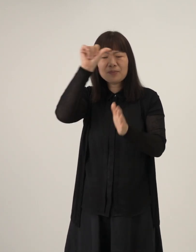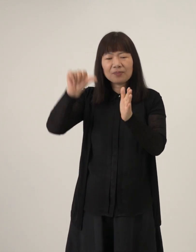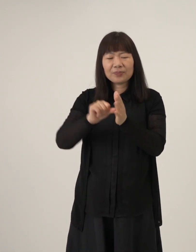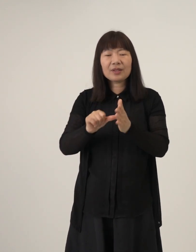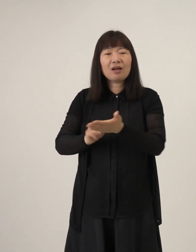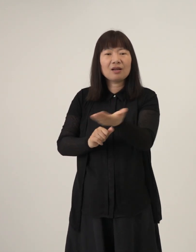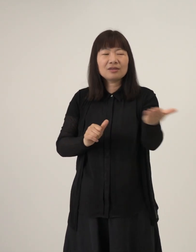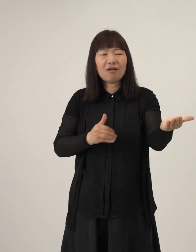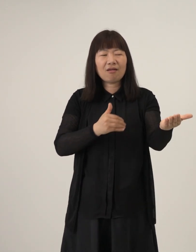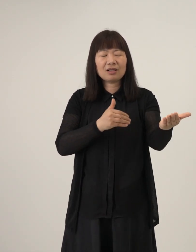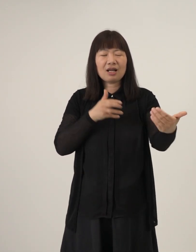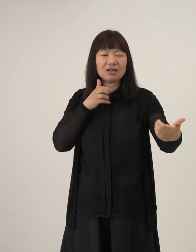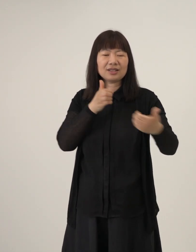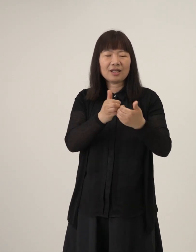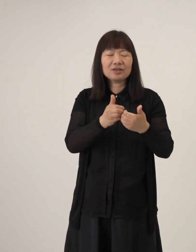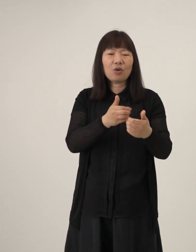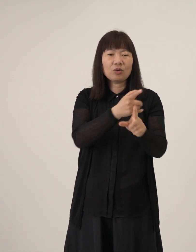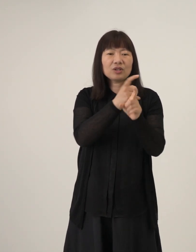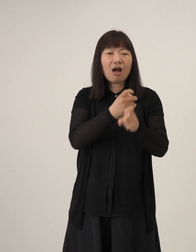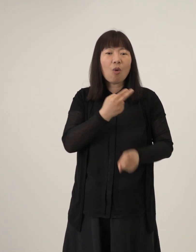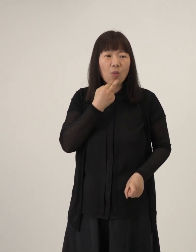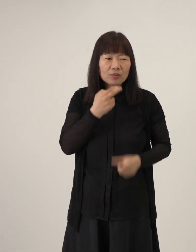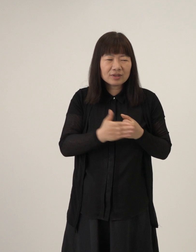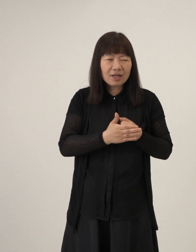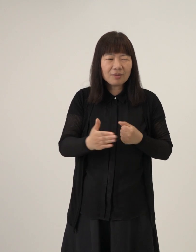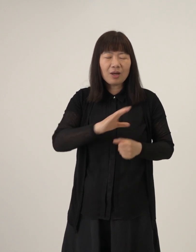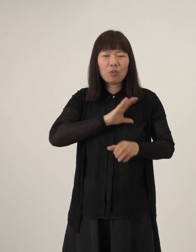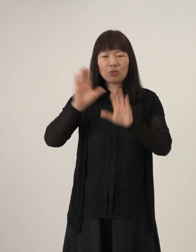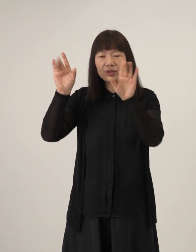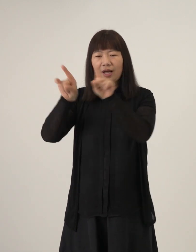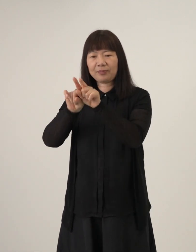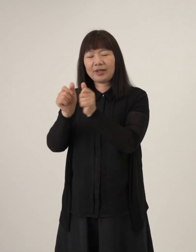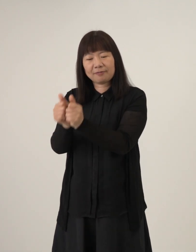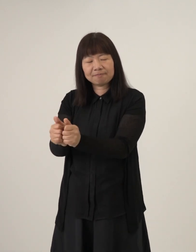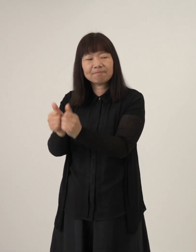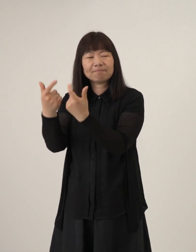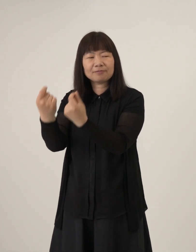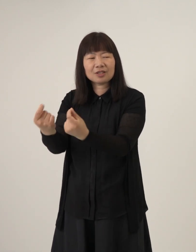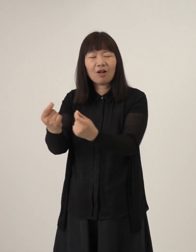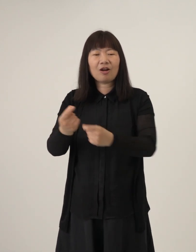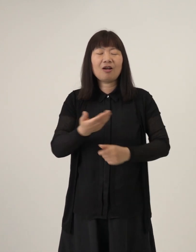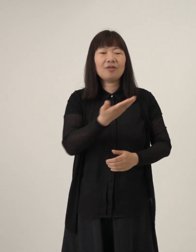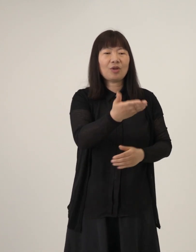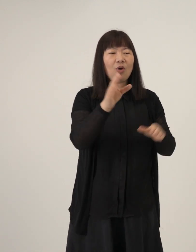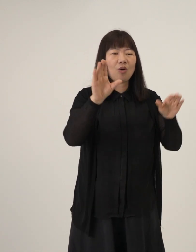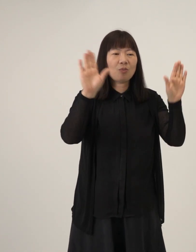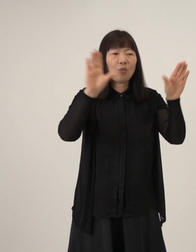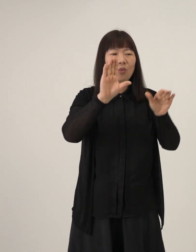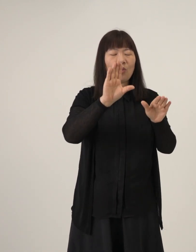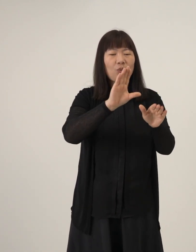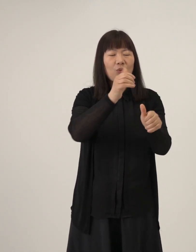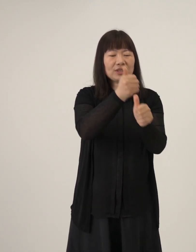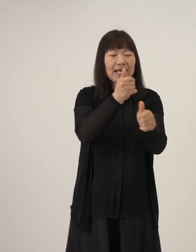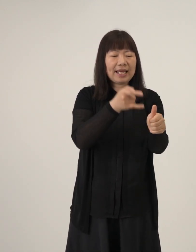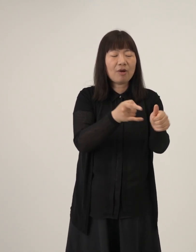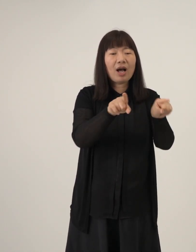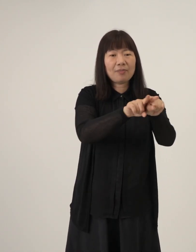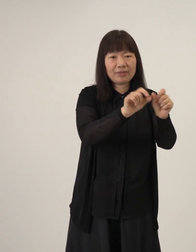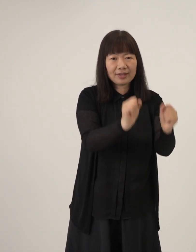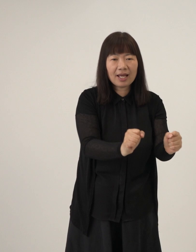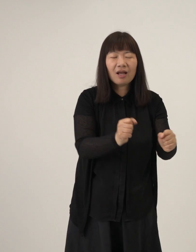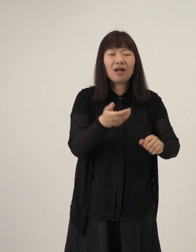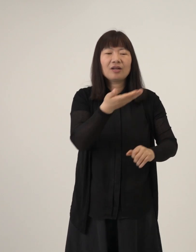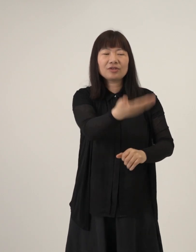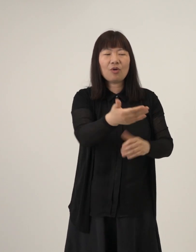너를 능히 대적할 자가 없으리니 내가 모세와 함께 있었던 것 같이 너와 함께 있을 것임이니라. 내가 너를